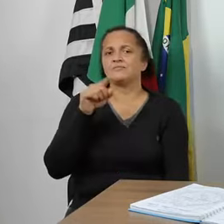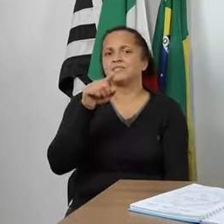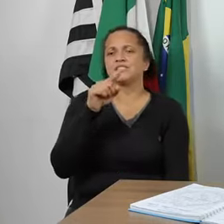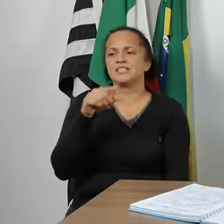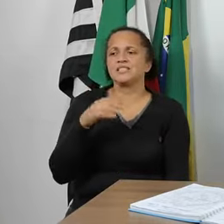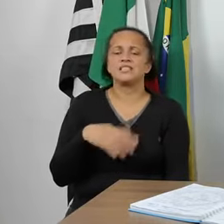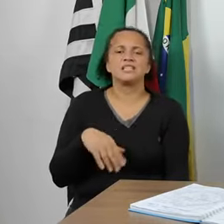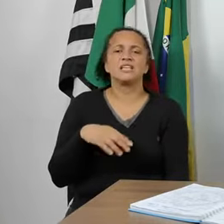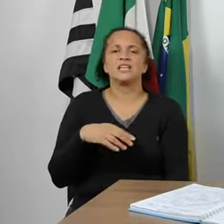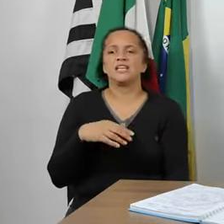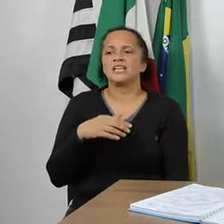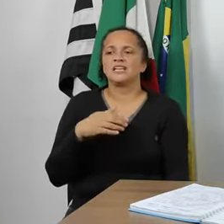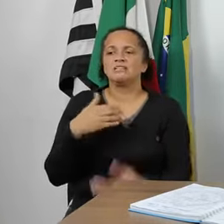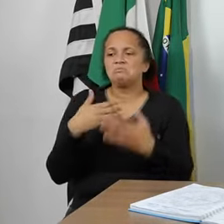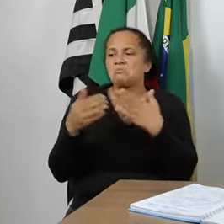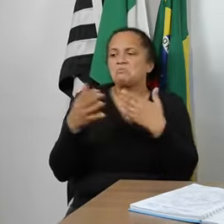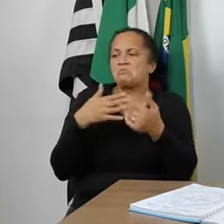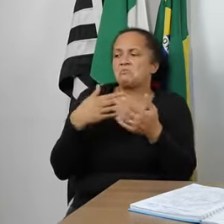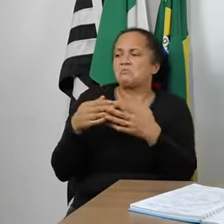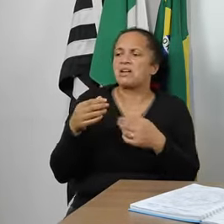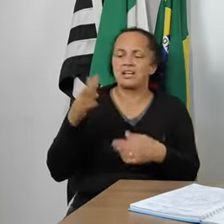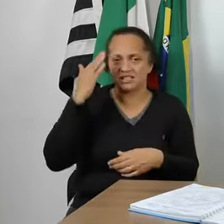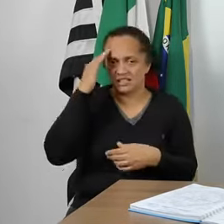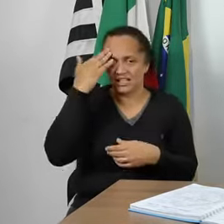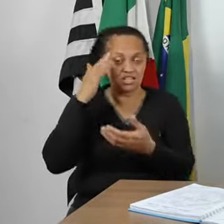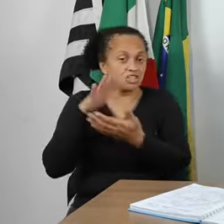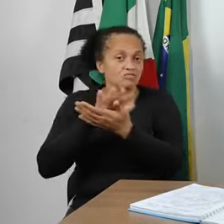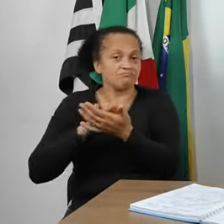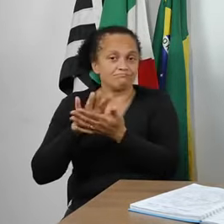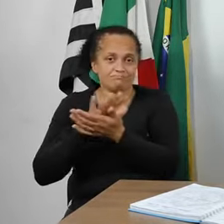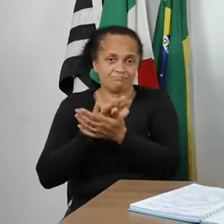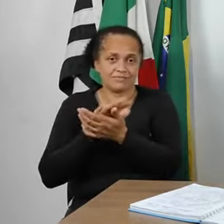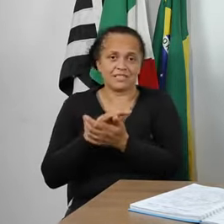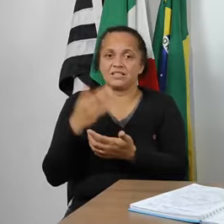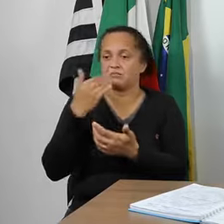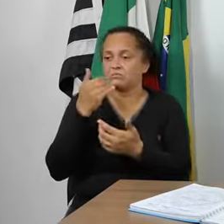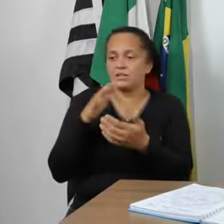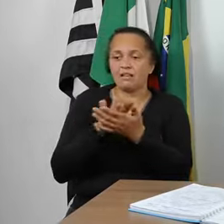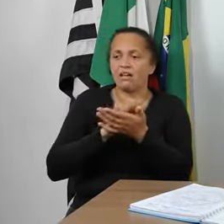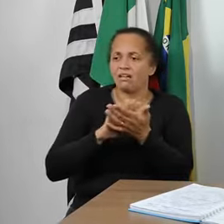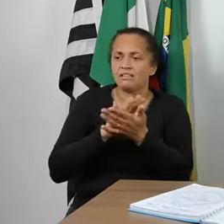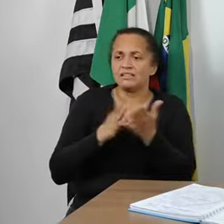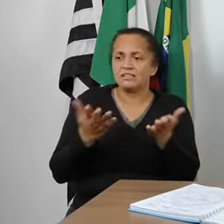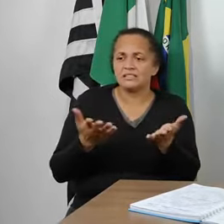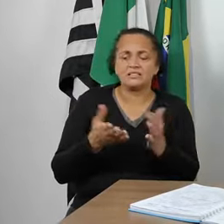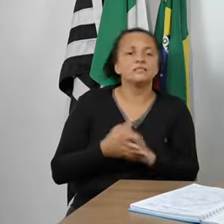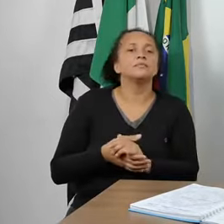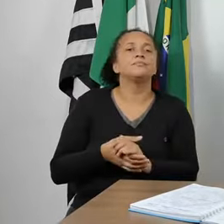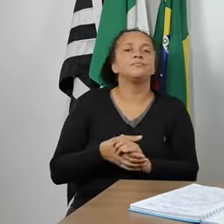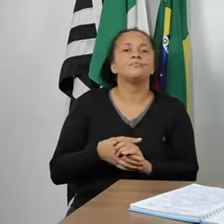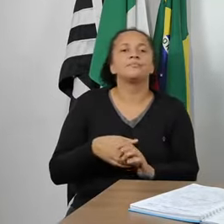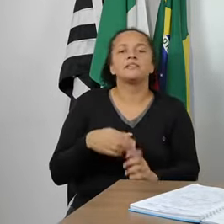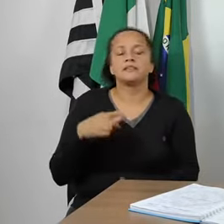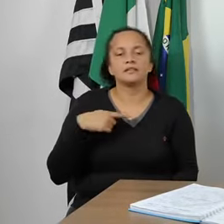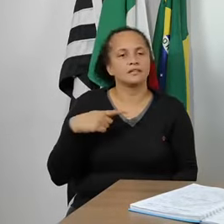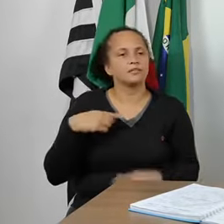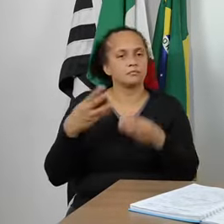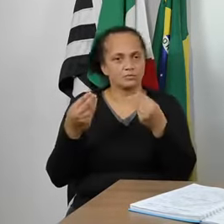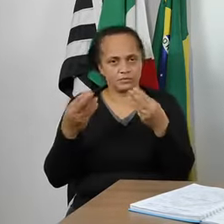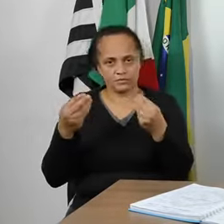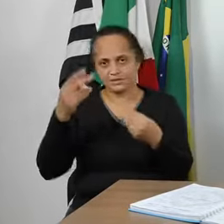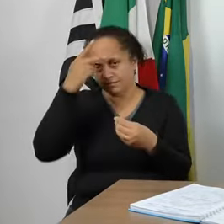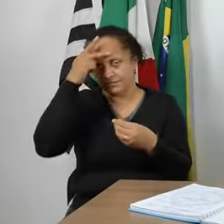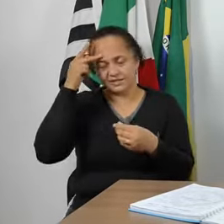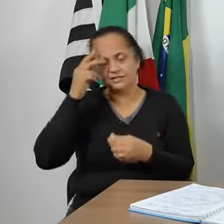quer que você coma qualquer coisa. Muitos não têm mais o desejo de orar nem de ler a Bíblia porque estão se alimentando de